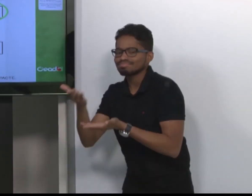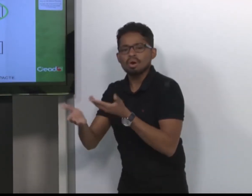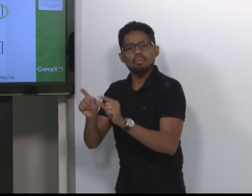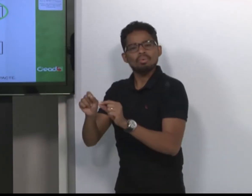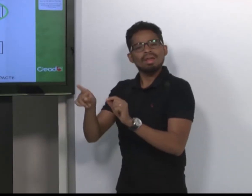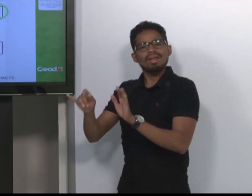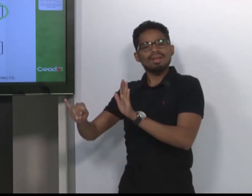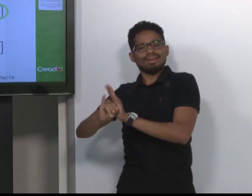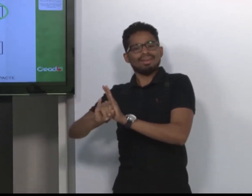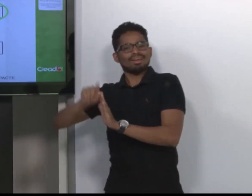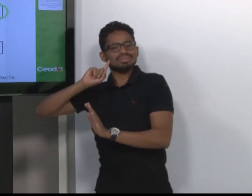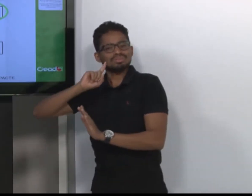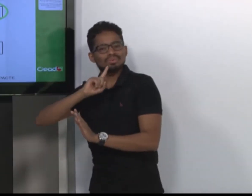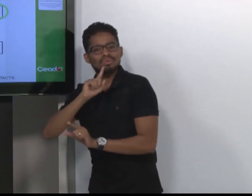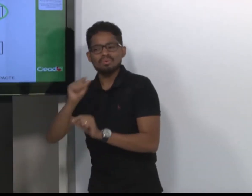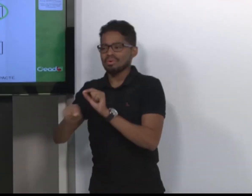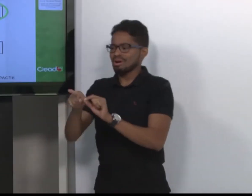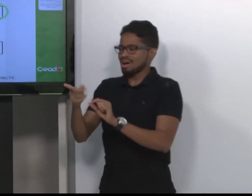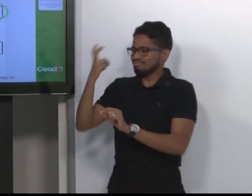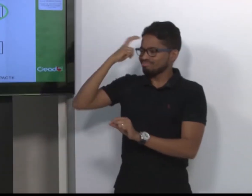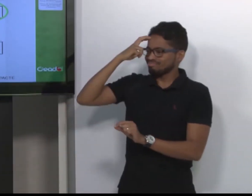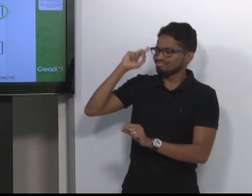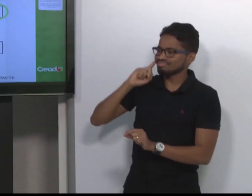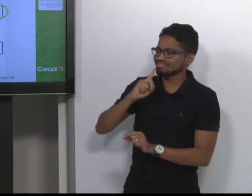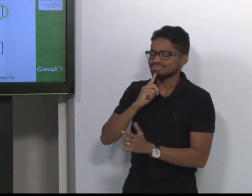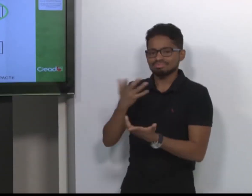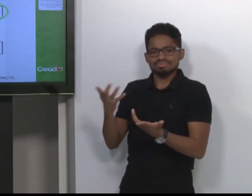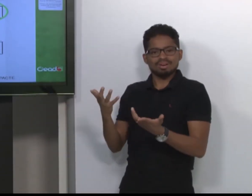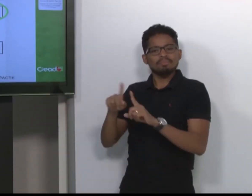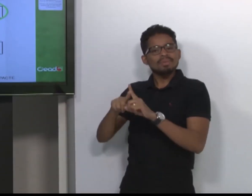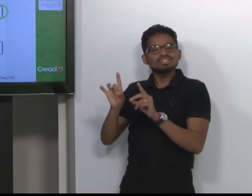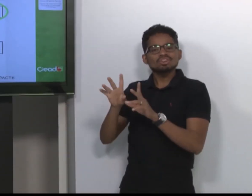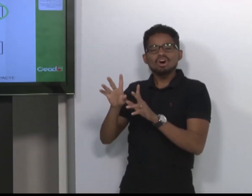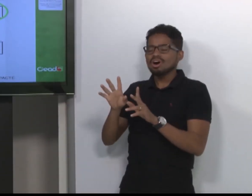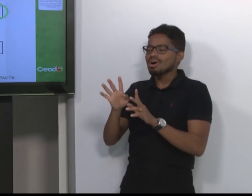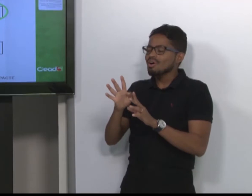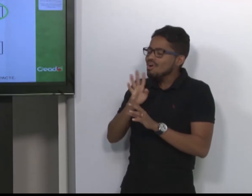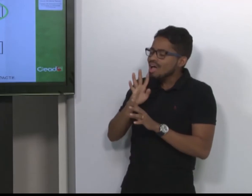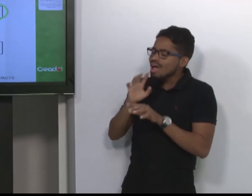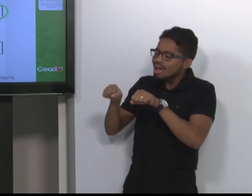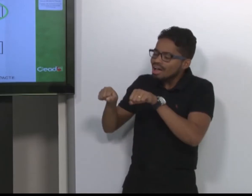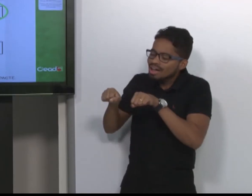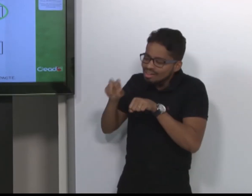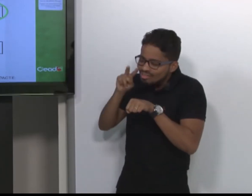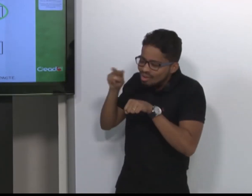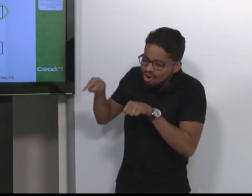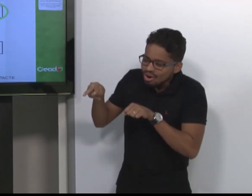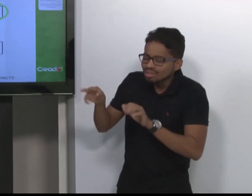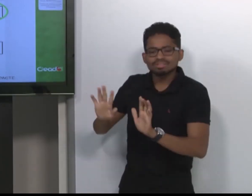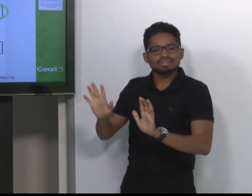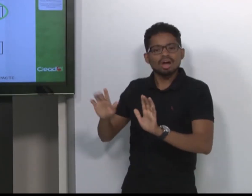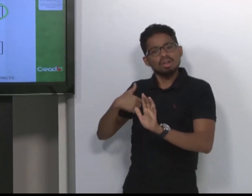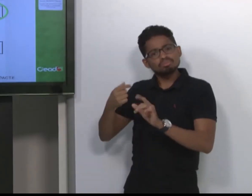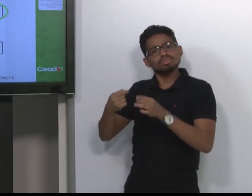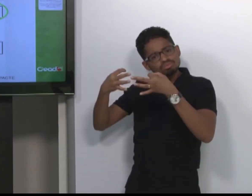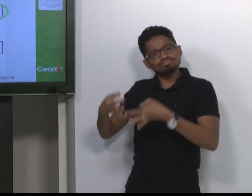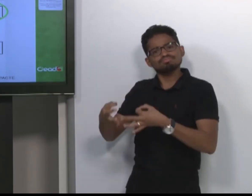nessa comunidade, de forma que conheça a comunidade surda, a cultura surda, a identidade surda. E não é somente